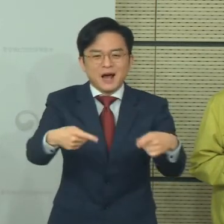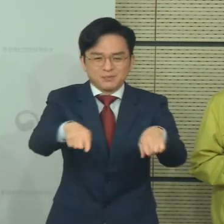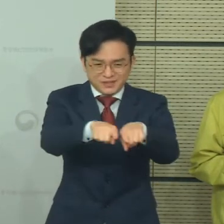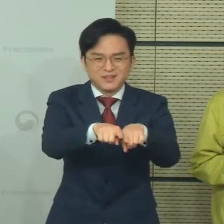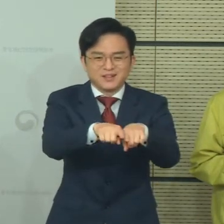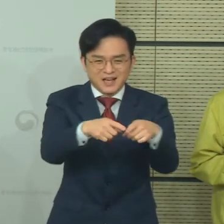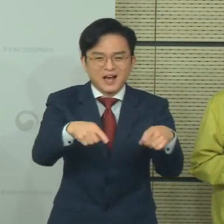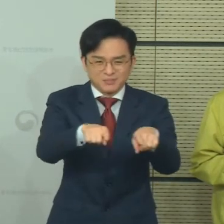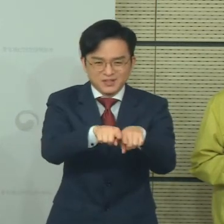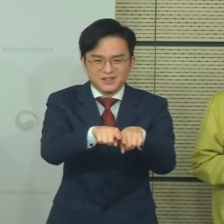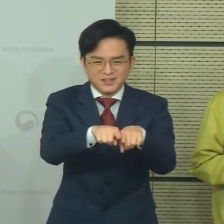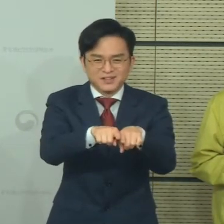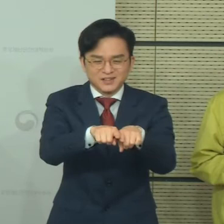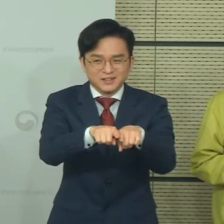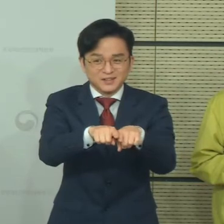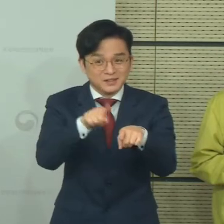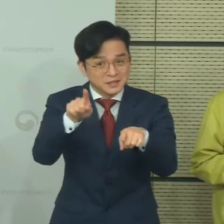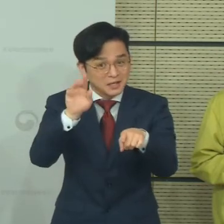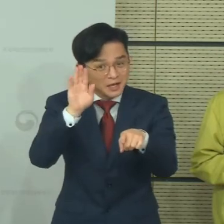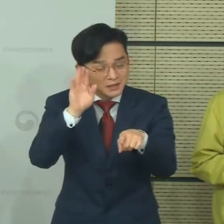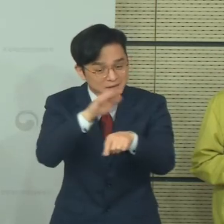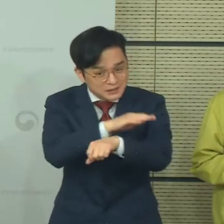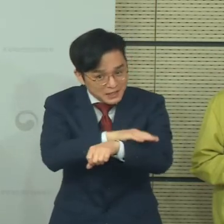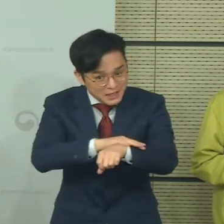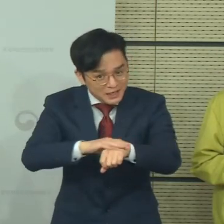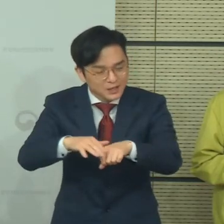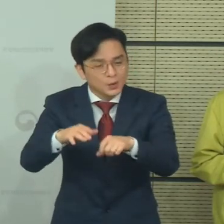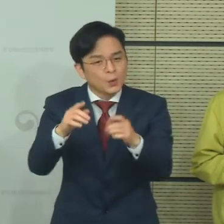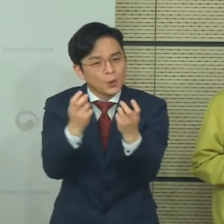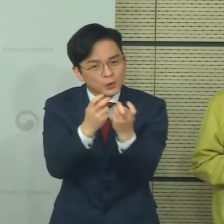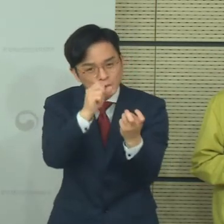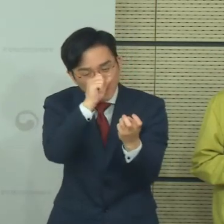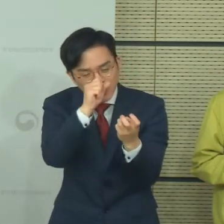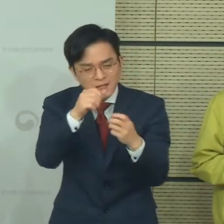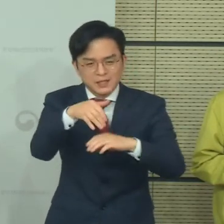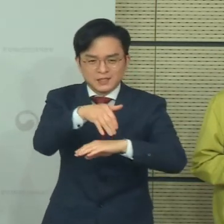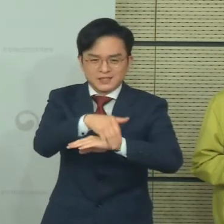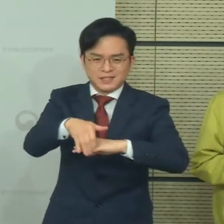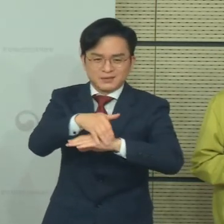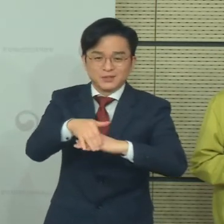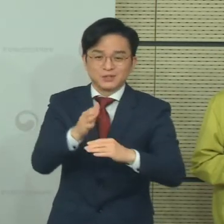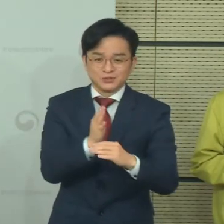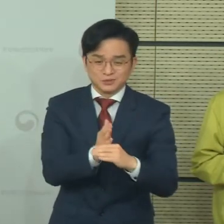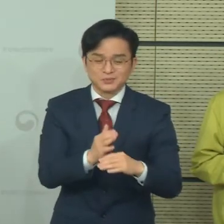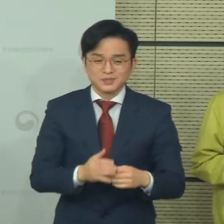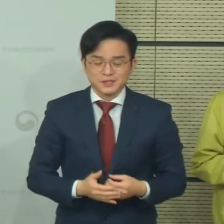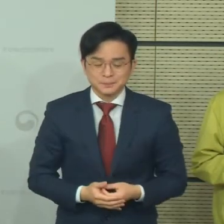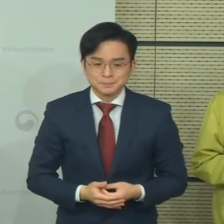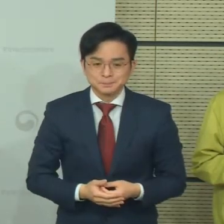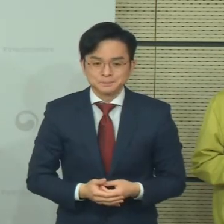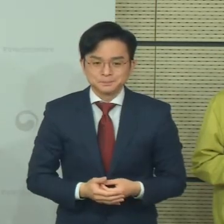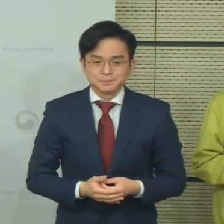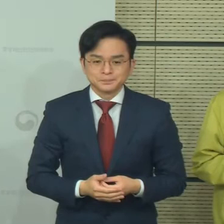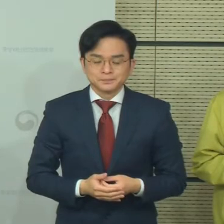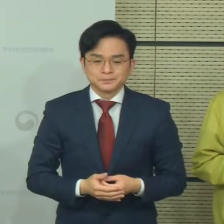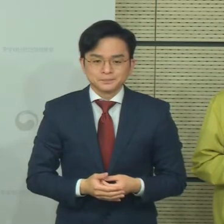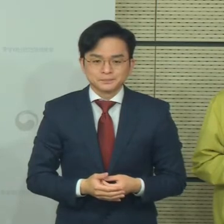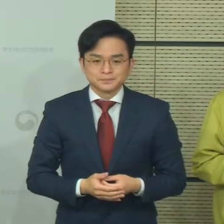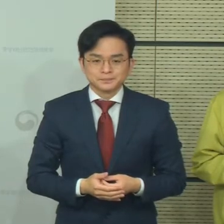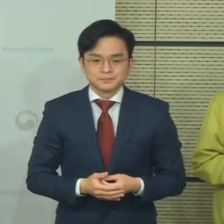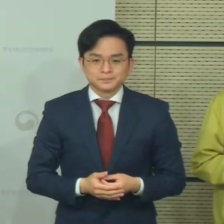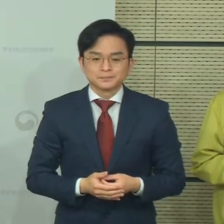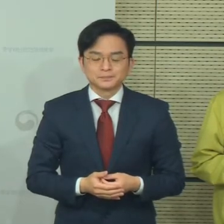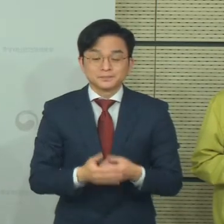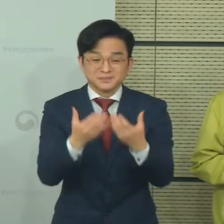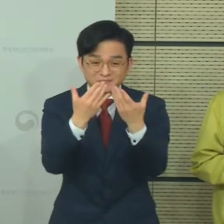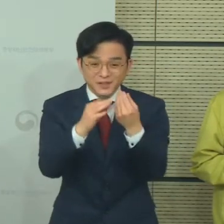쉬시는 겁니다. 이게 원활하게 되려 그러면 예를 들면 여기에 대해서 이 유급휴가 같은